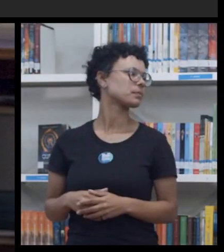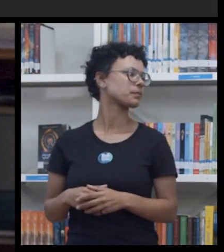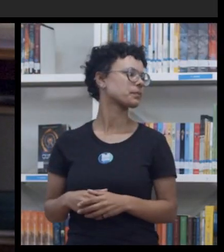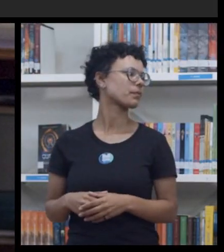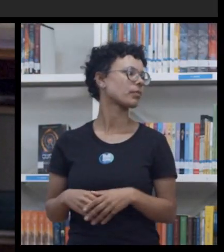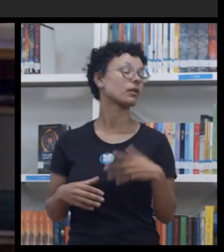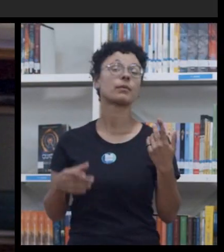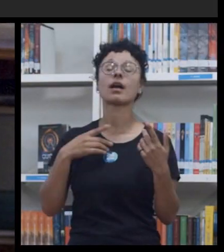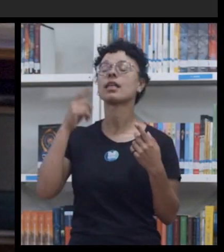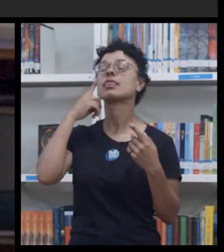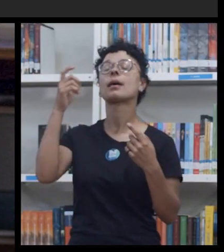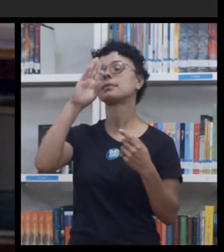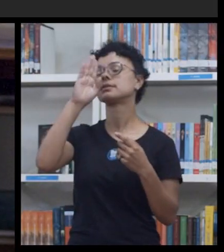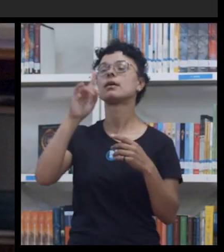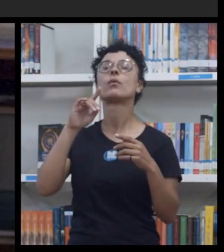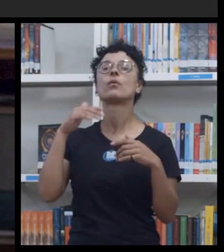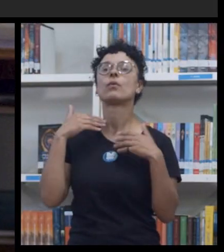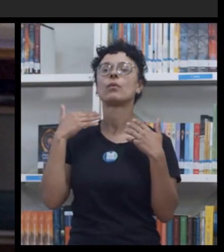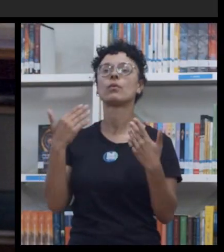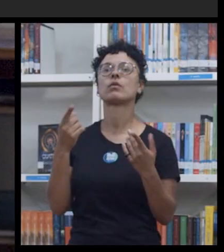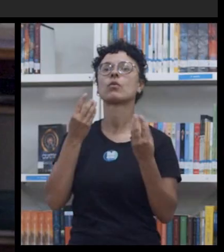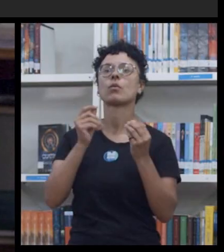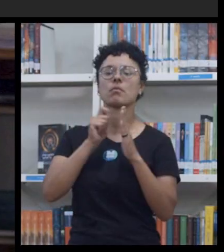Qual é o desenvolvimento da ideia central?